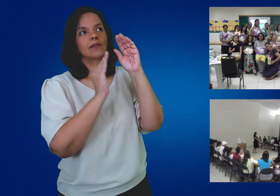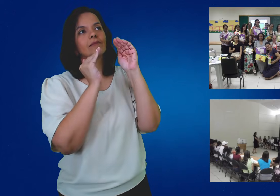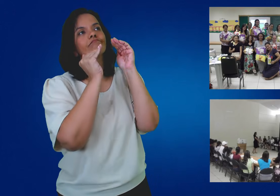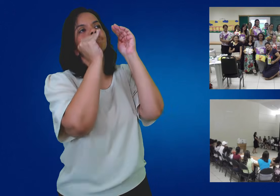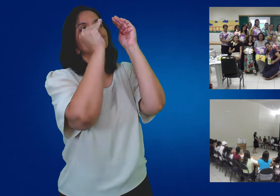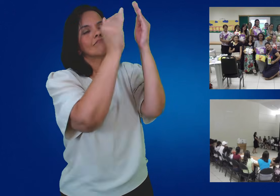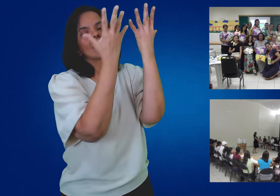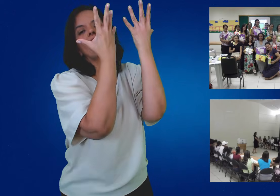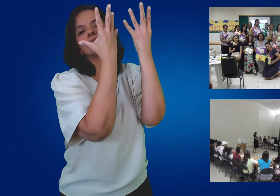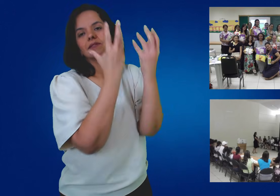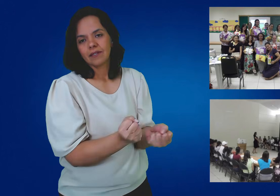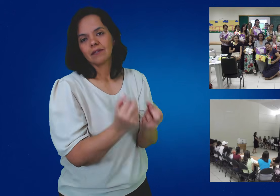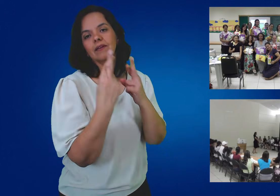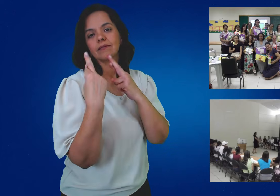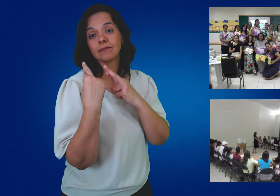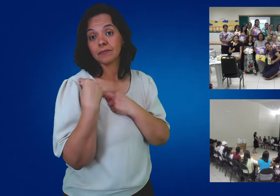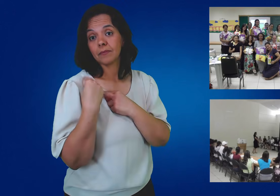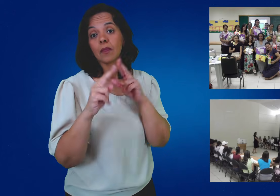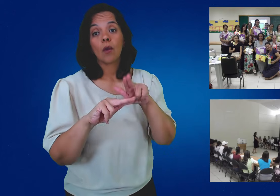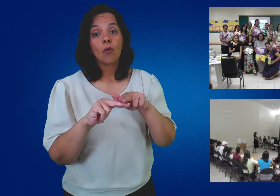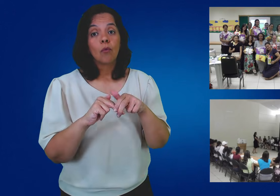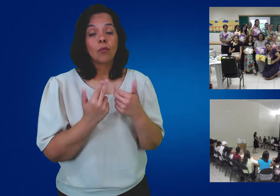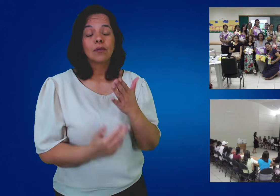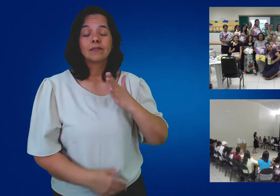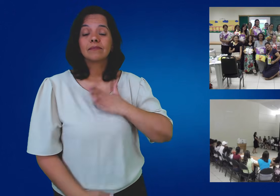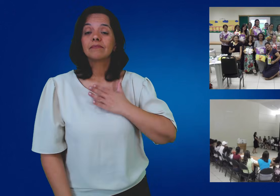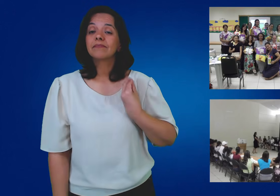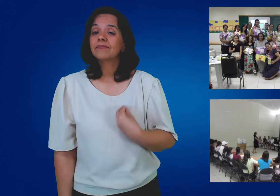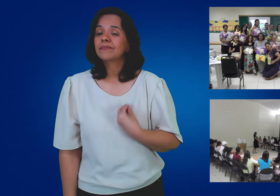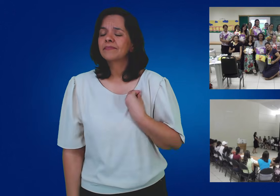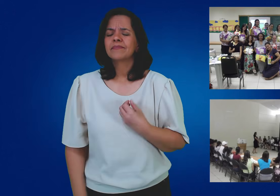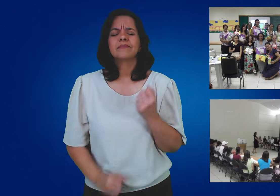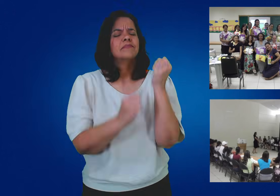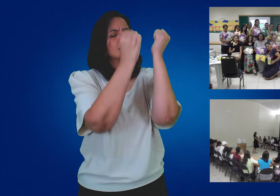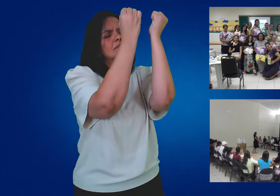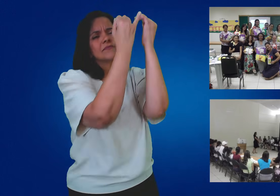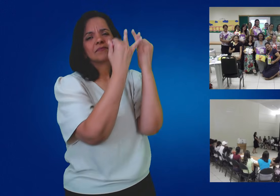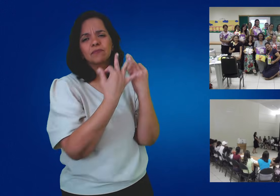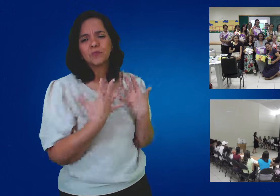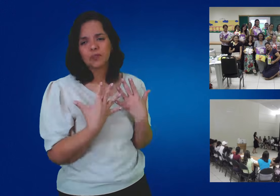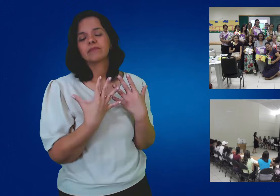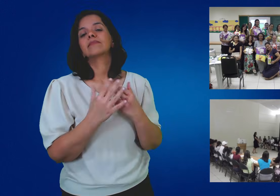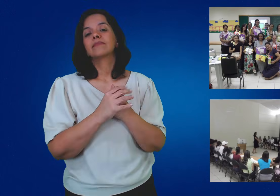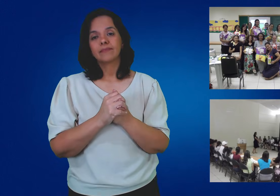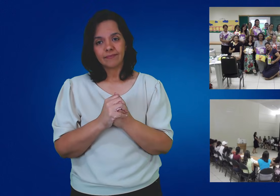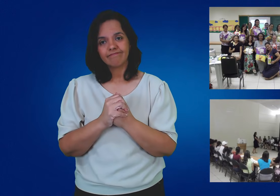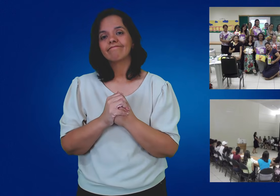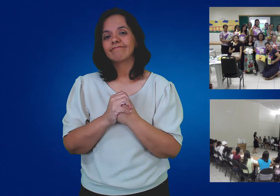E eu sei que confiar em Deus, aceitar a sua vontade, nos abençoa.